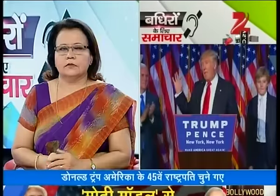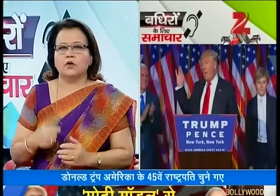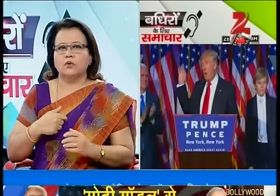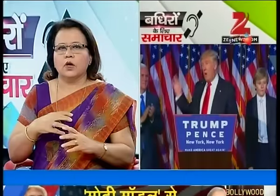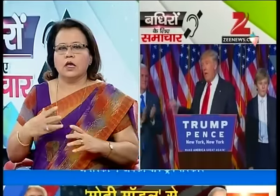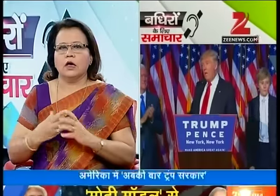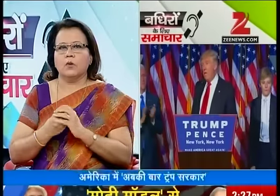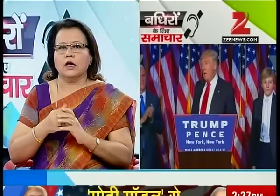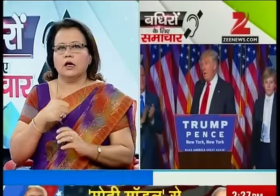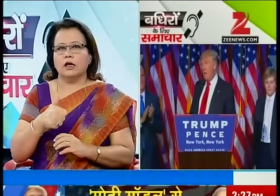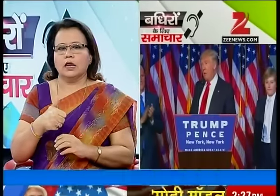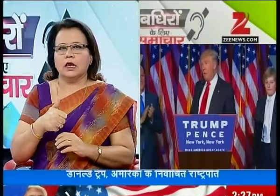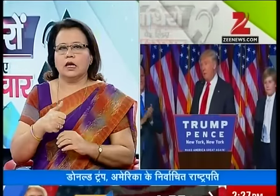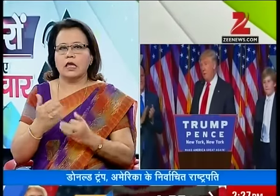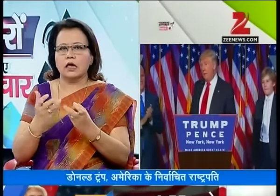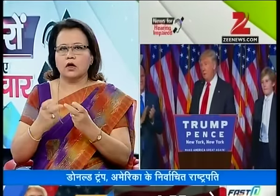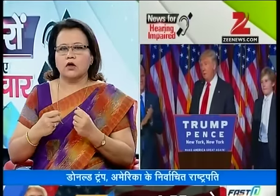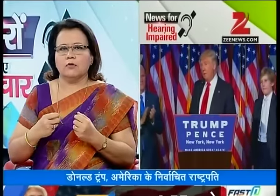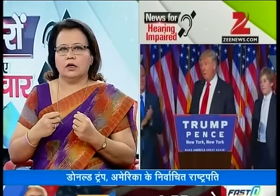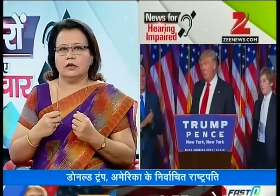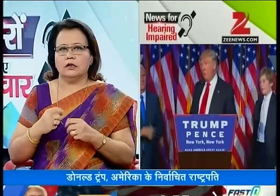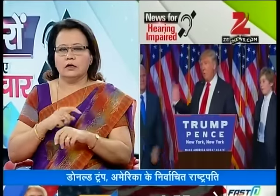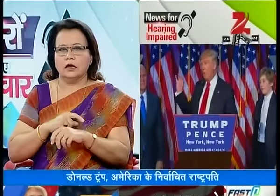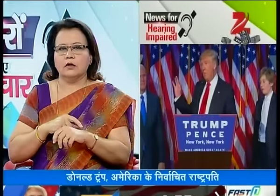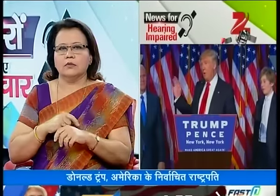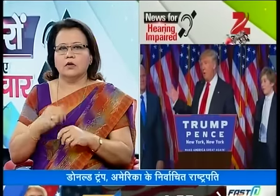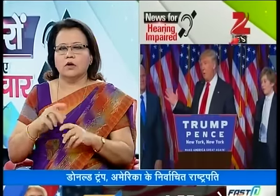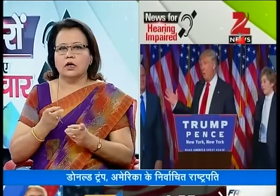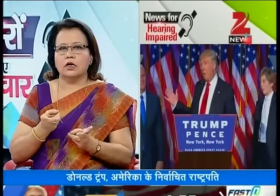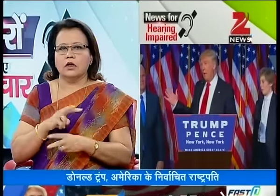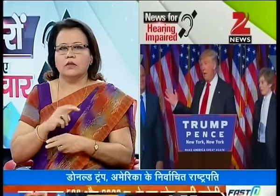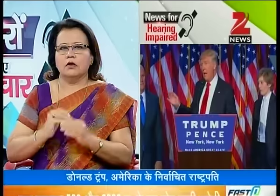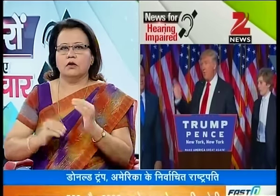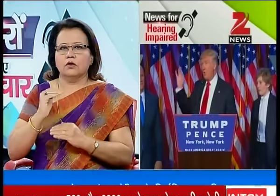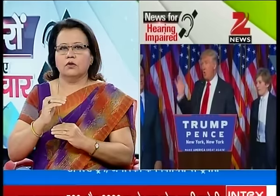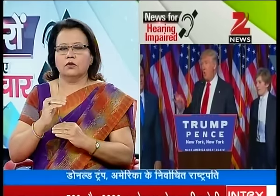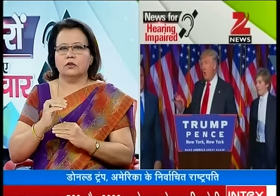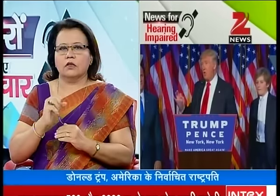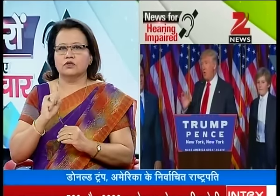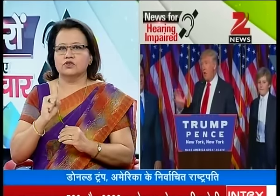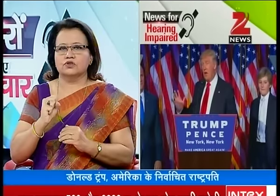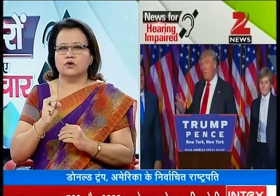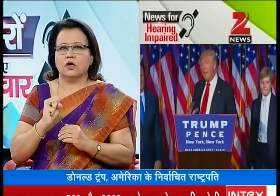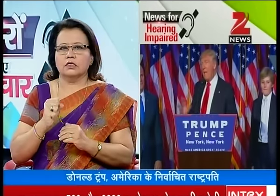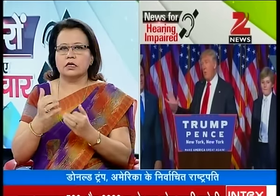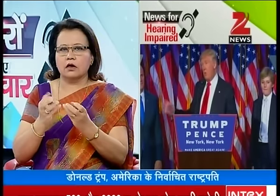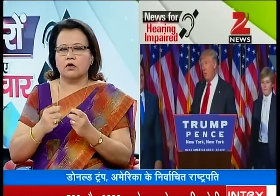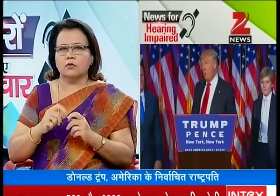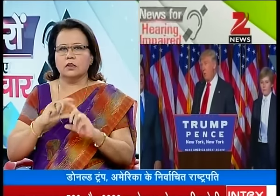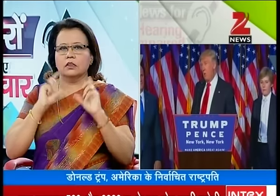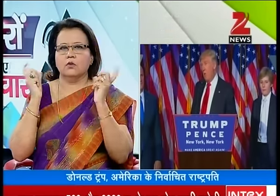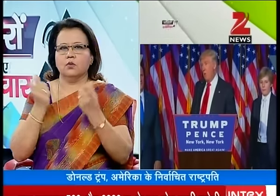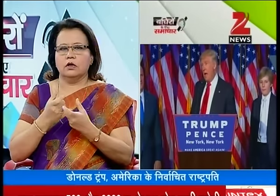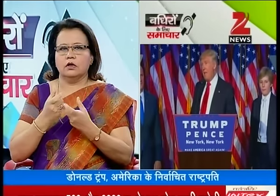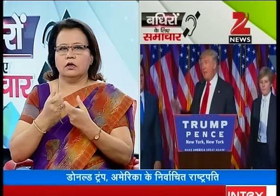We have a great economic plan. We will double our growth and have the strongest economy anywhere